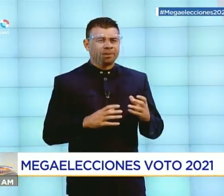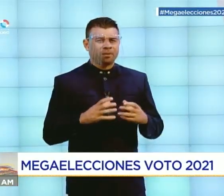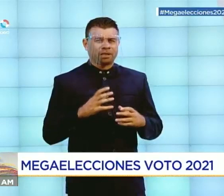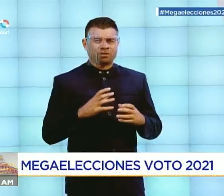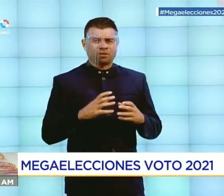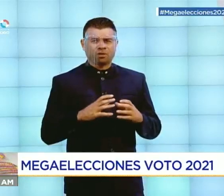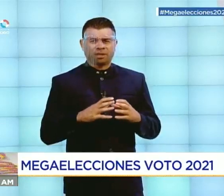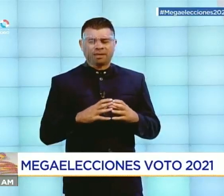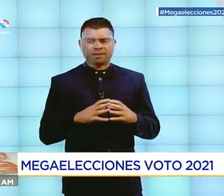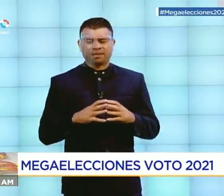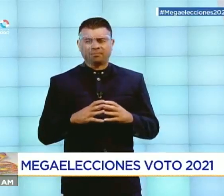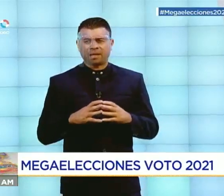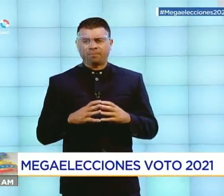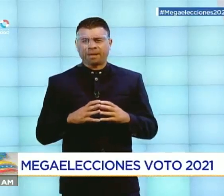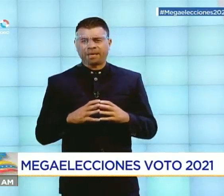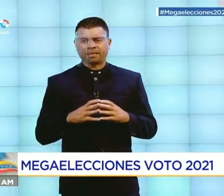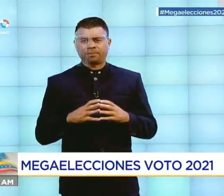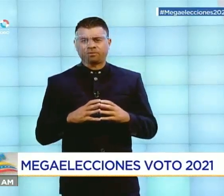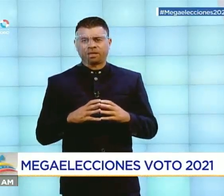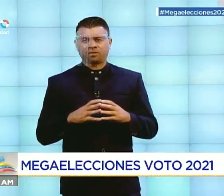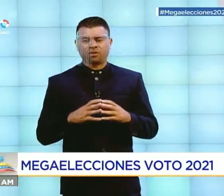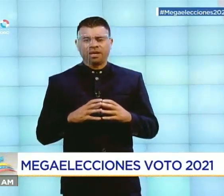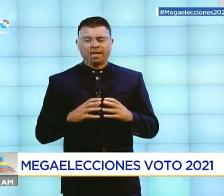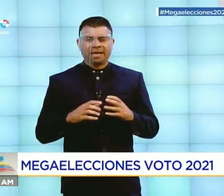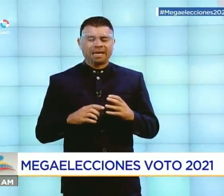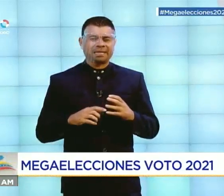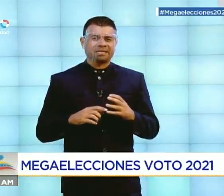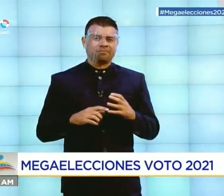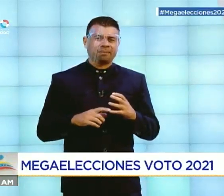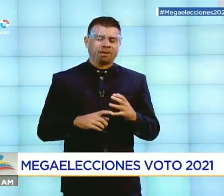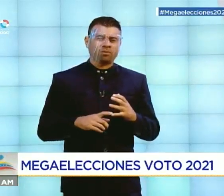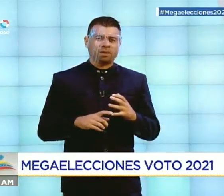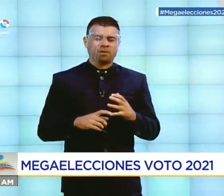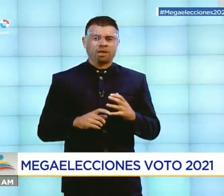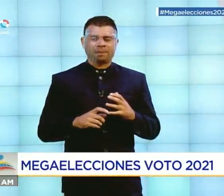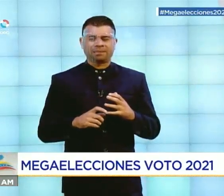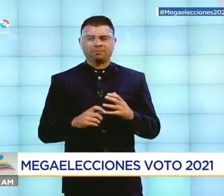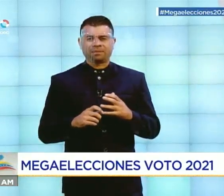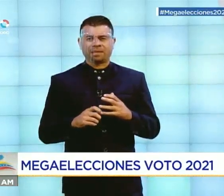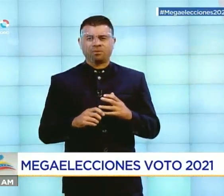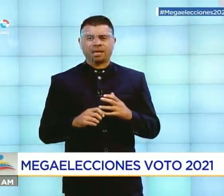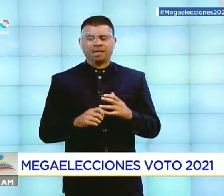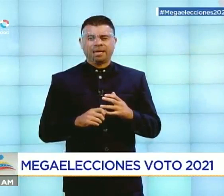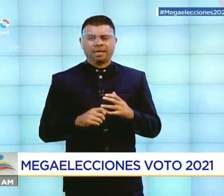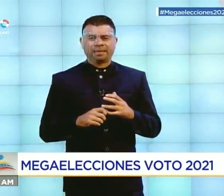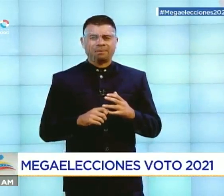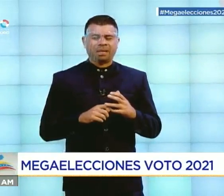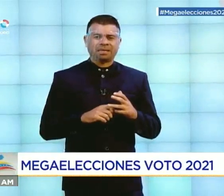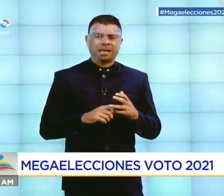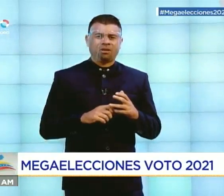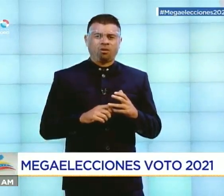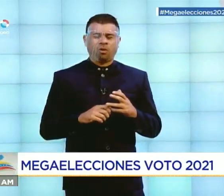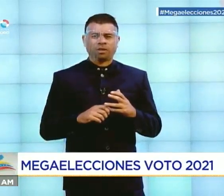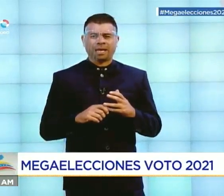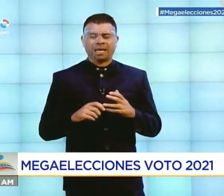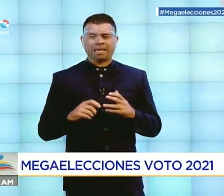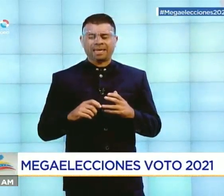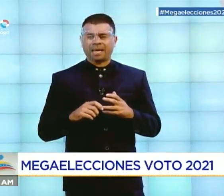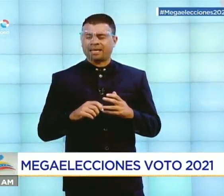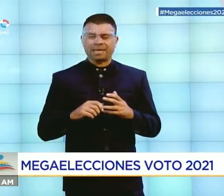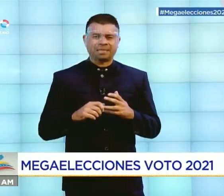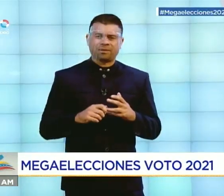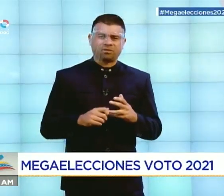el tiempo de votación que ustedes han estimado para este proceso, la gente siempre pregunta, bueno, ¿qué pasa si mi cédula está en mal estado o